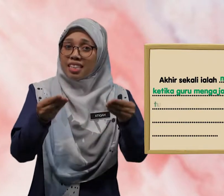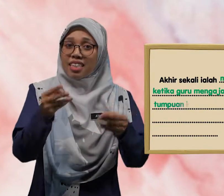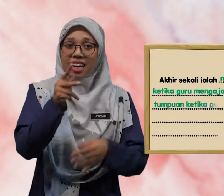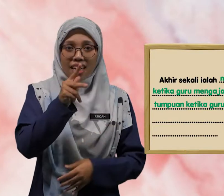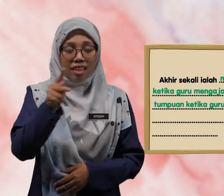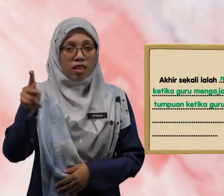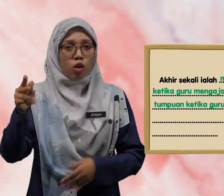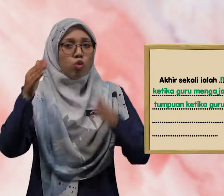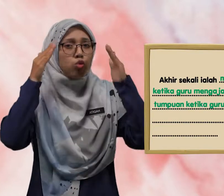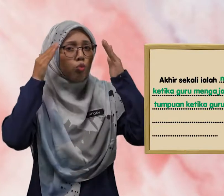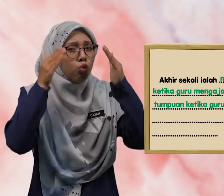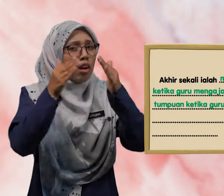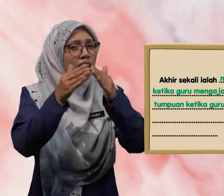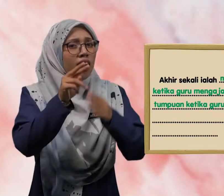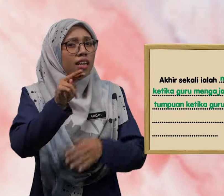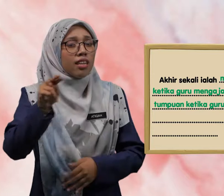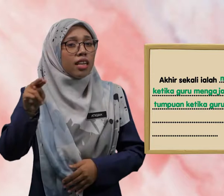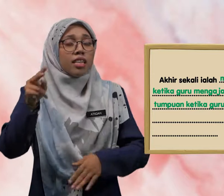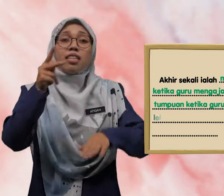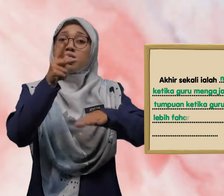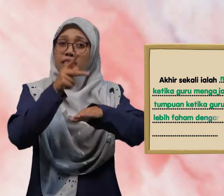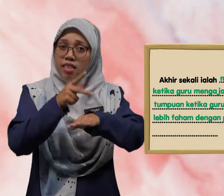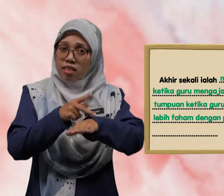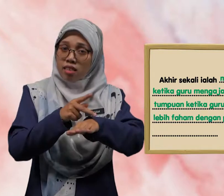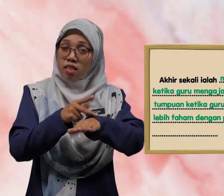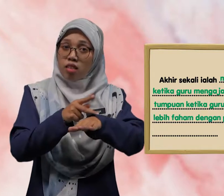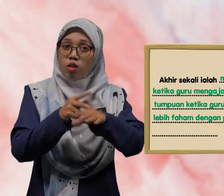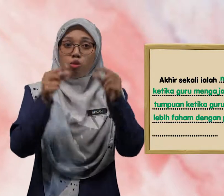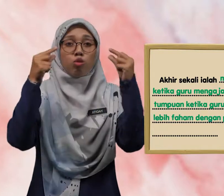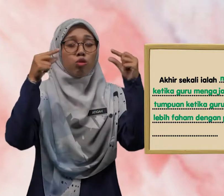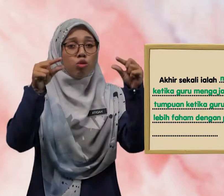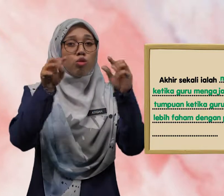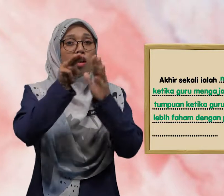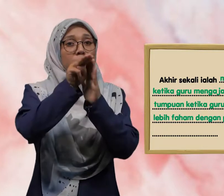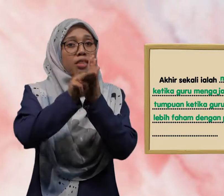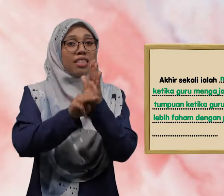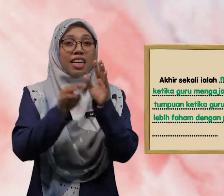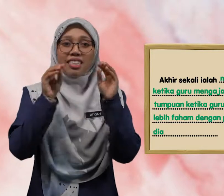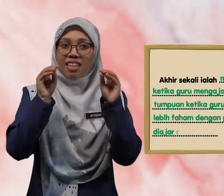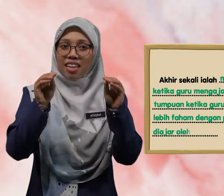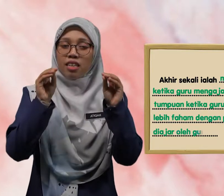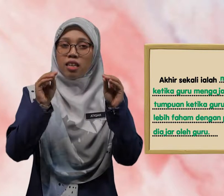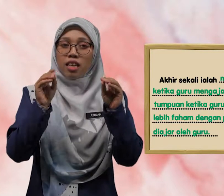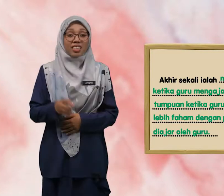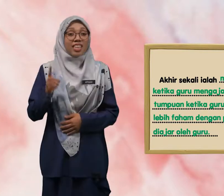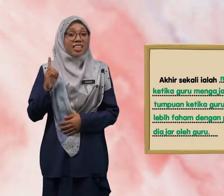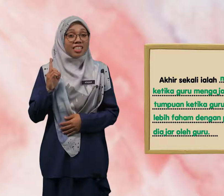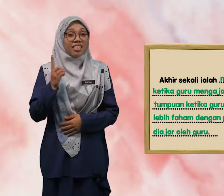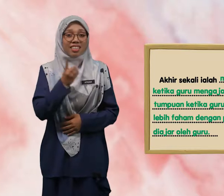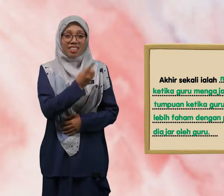Kai tumpuan ketika guru mengajar kita